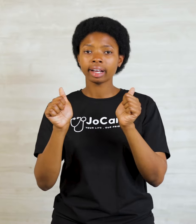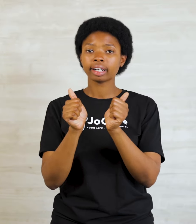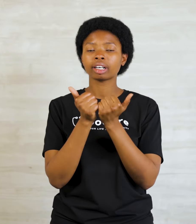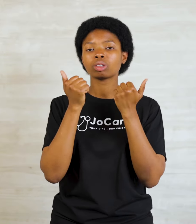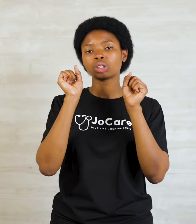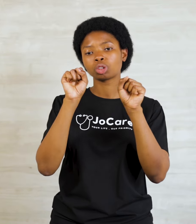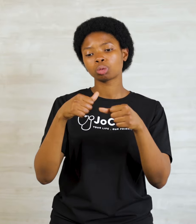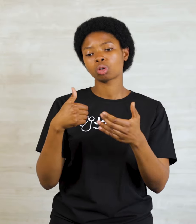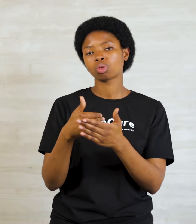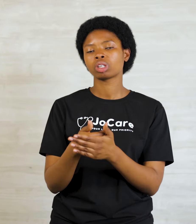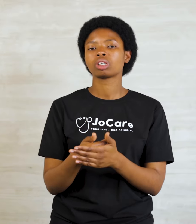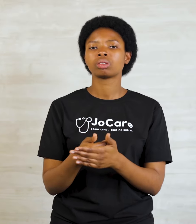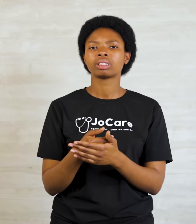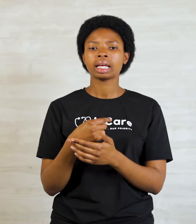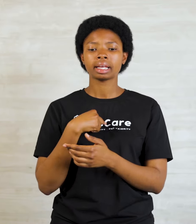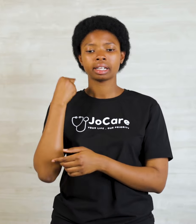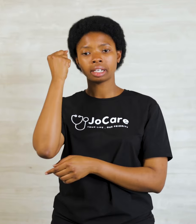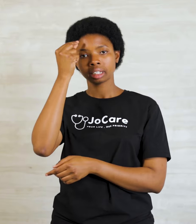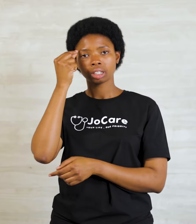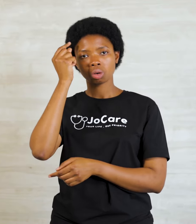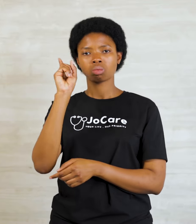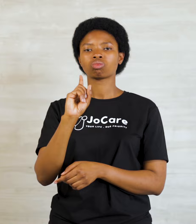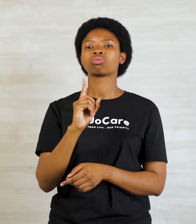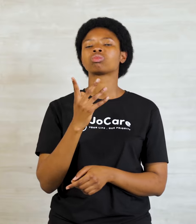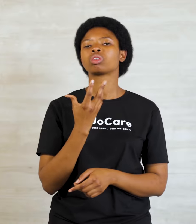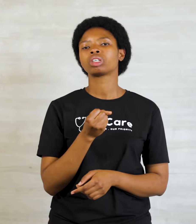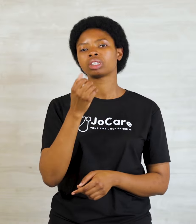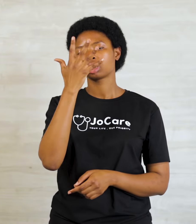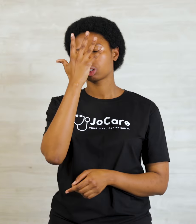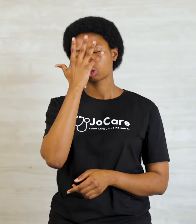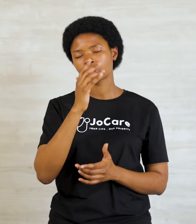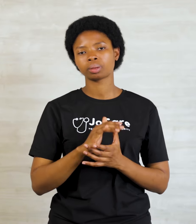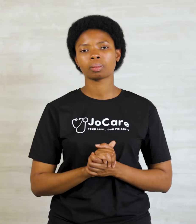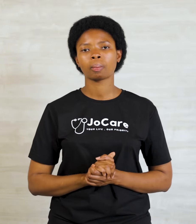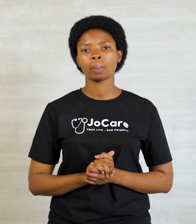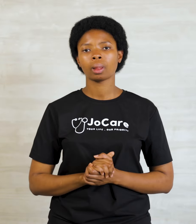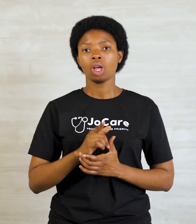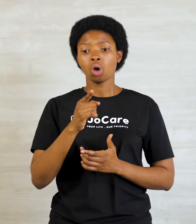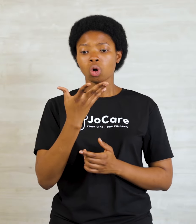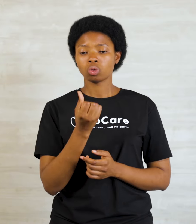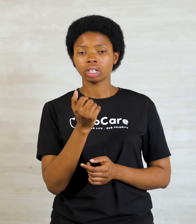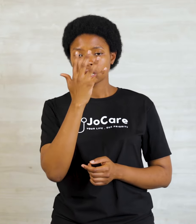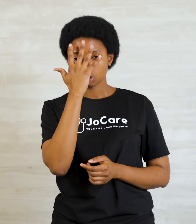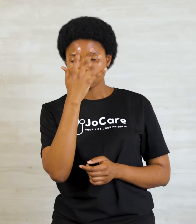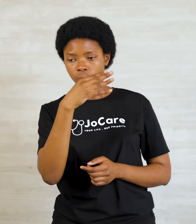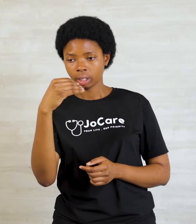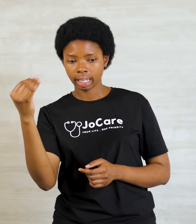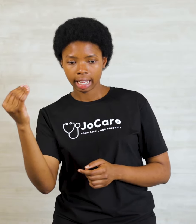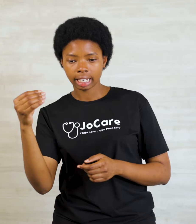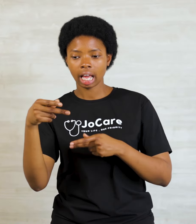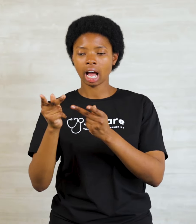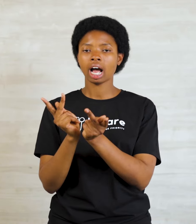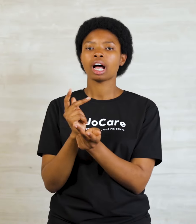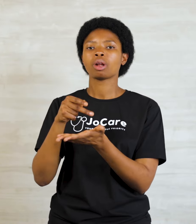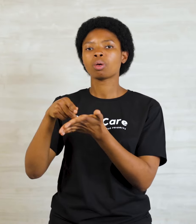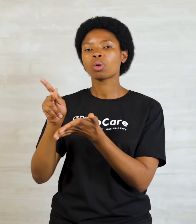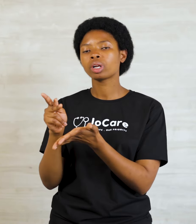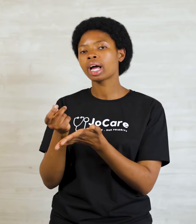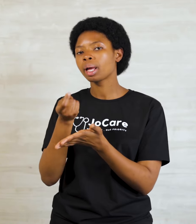kukugeraho nekeza ko utakabaye ugira isoni uzagira isoni zo kujya kuri farumasi ngo ubwire farumasiye cyangwa